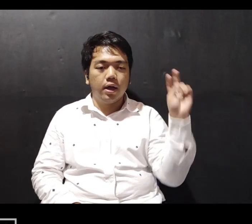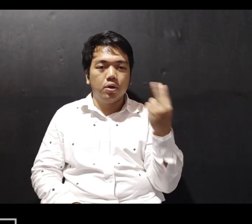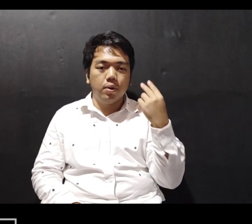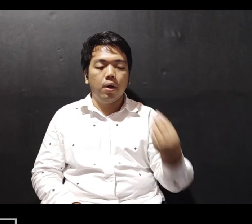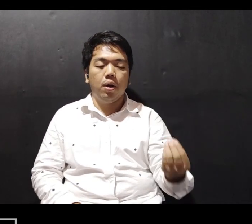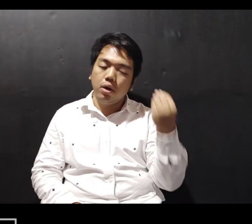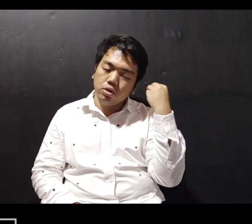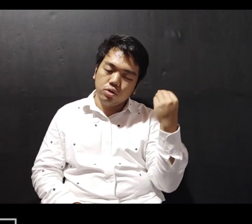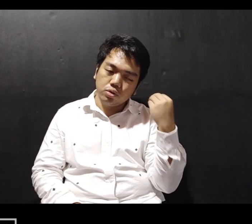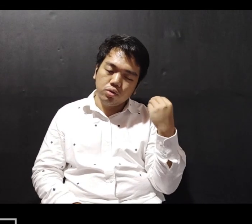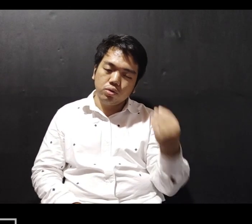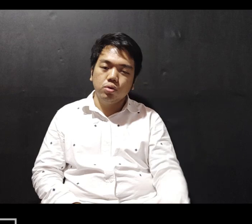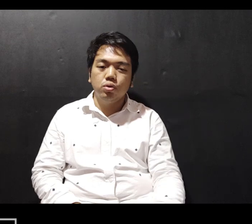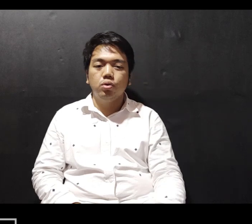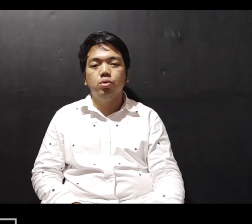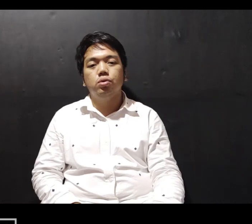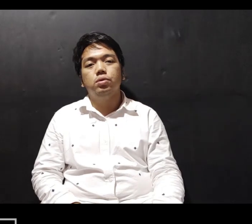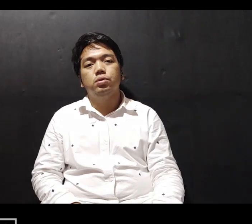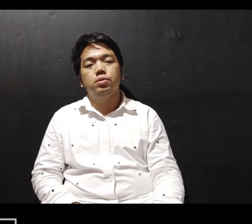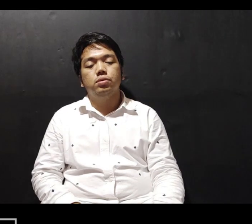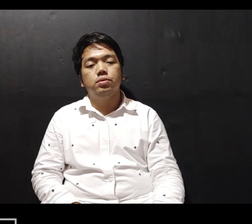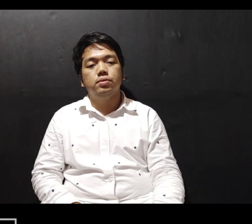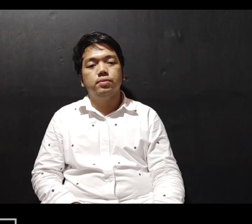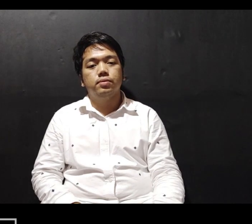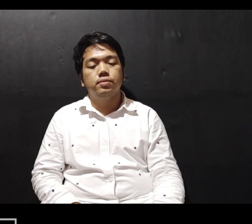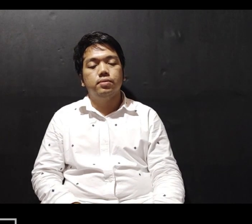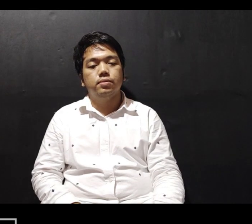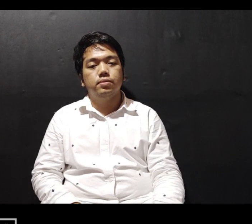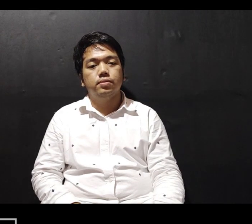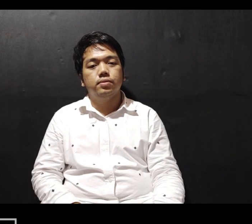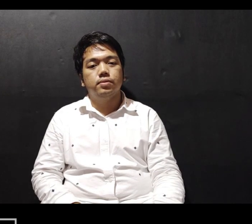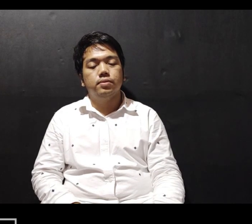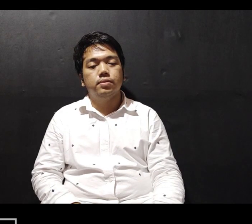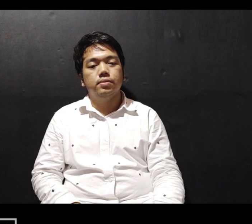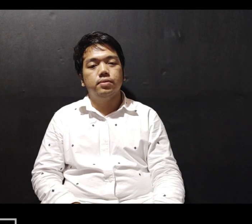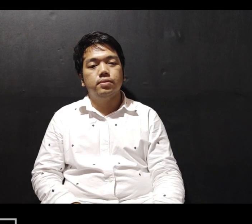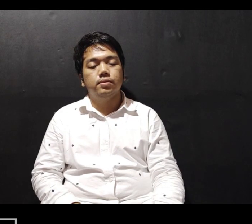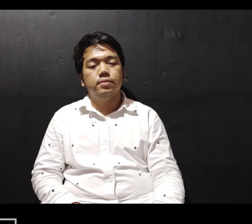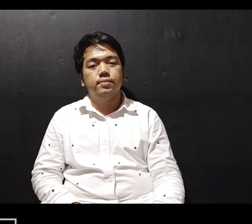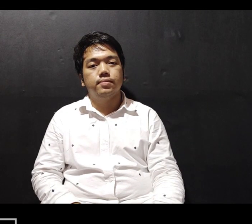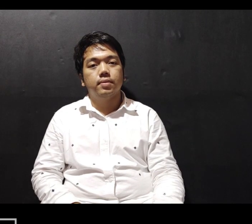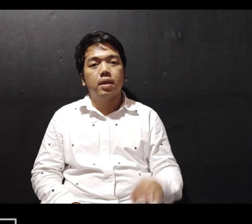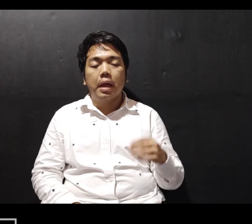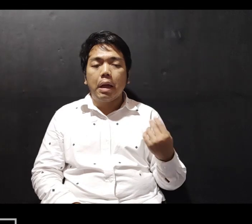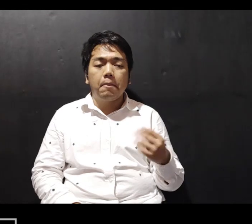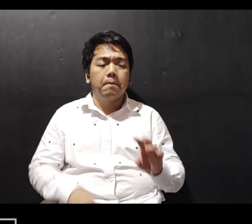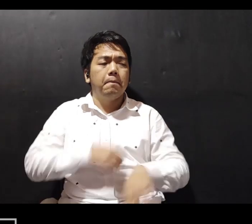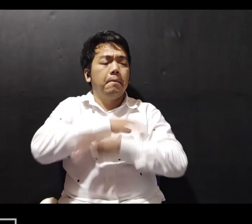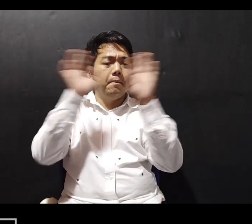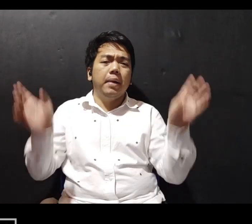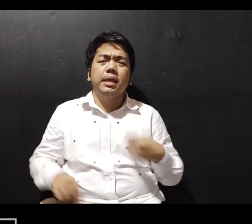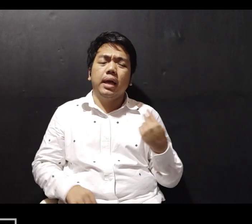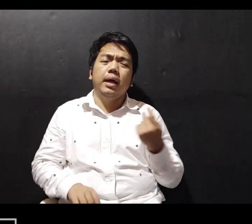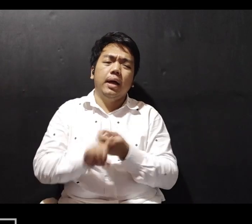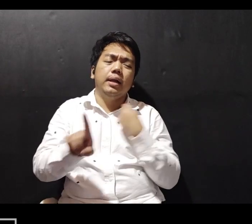daripada kita sering melakukan waiting for God, menantikan Tuhan. Banyak daripada kita